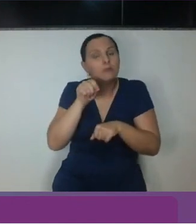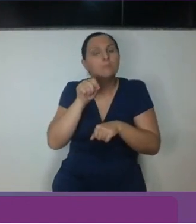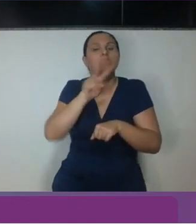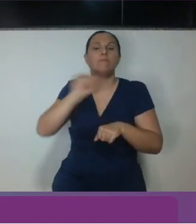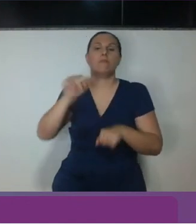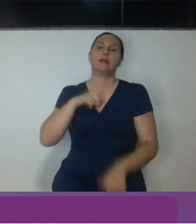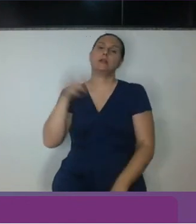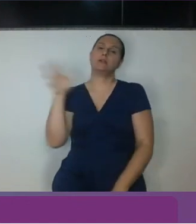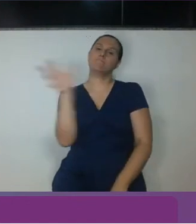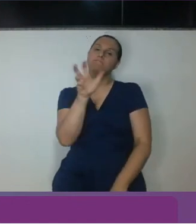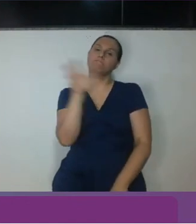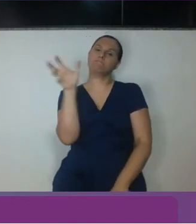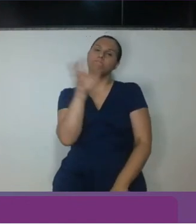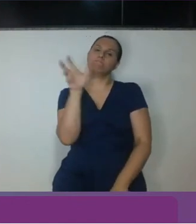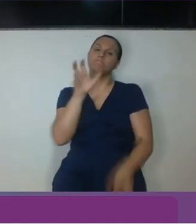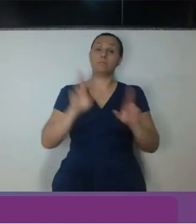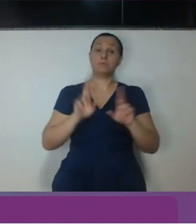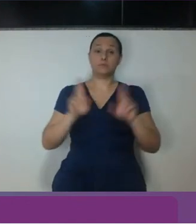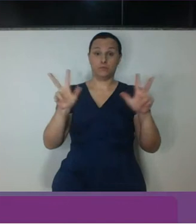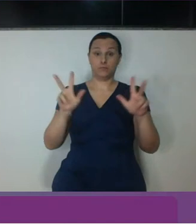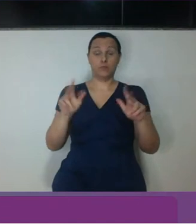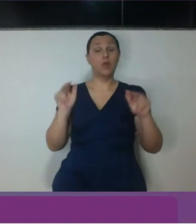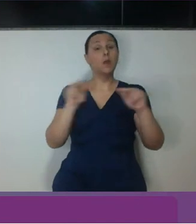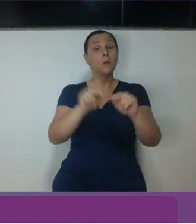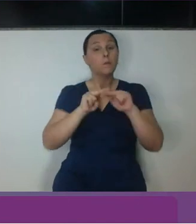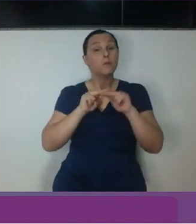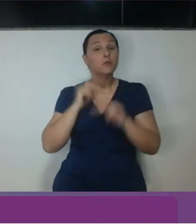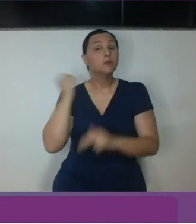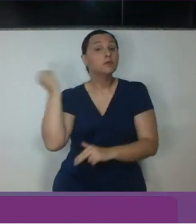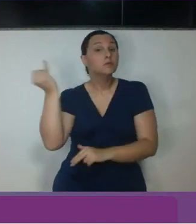frase. Então, é muito importante que nós estudemos